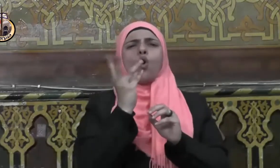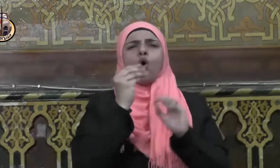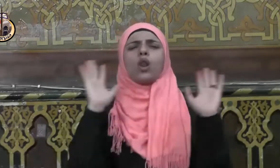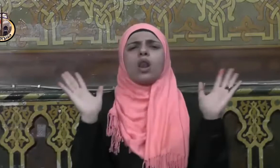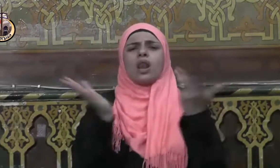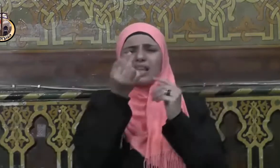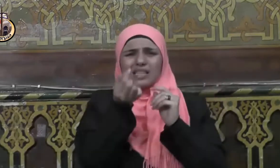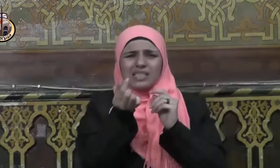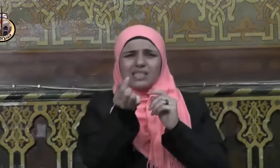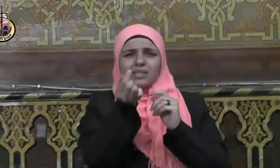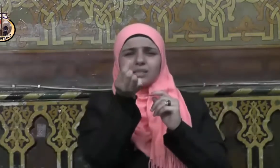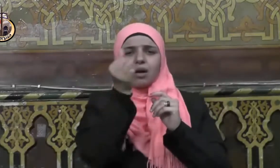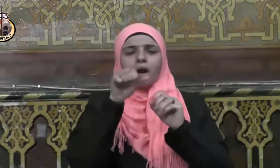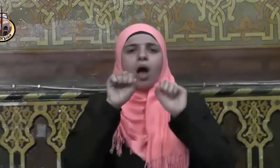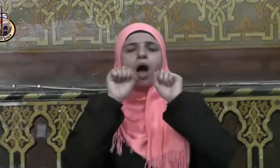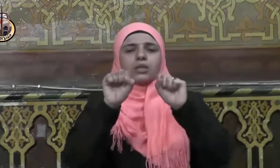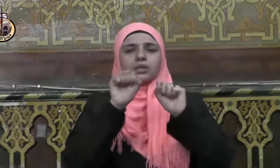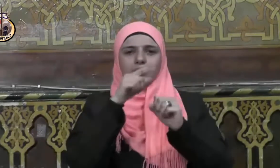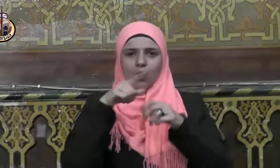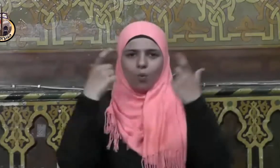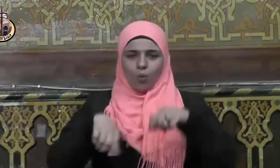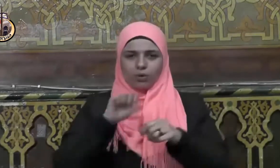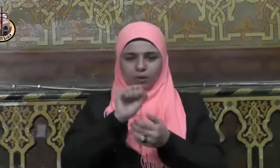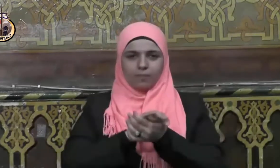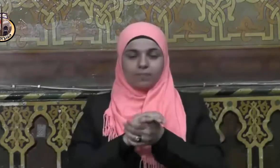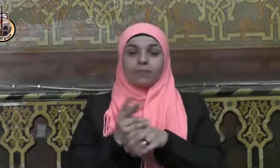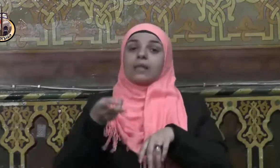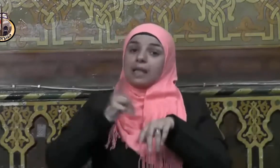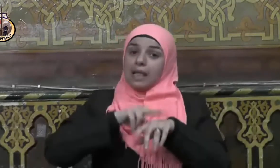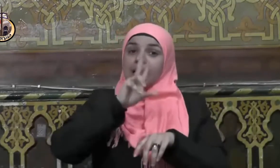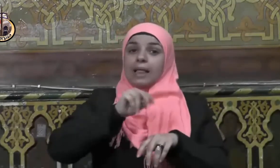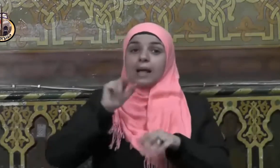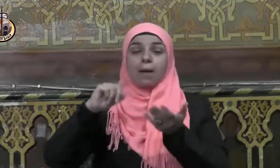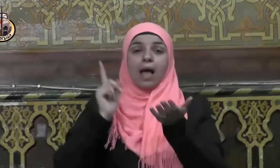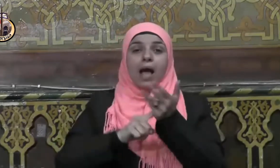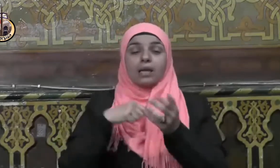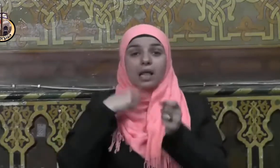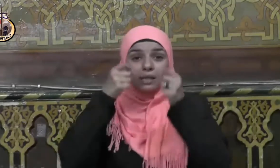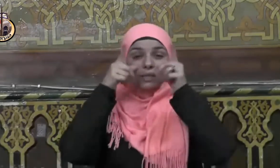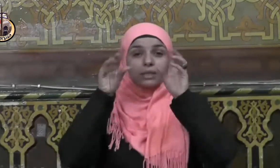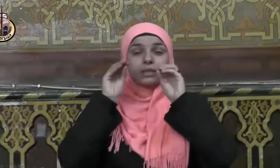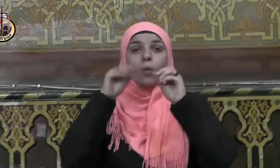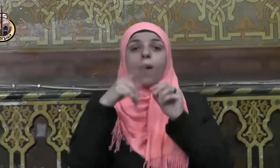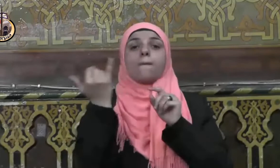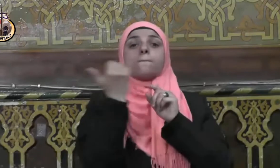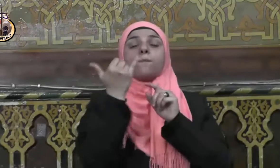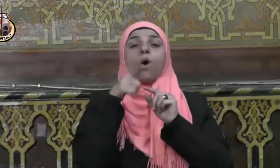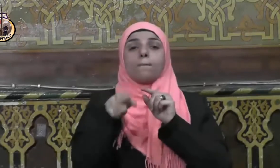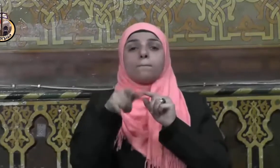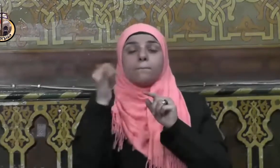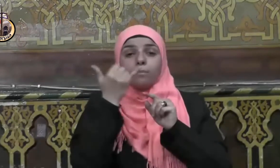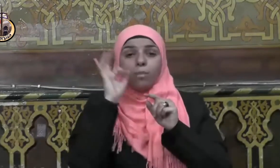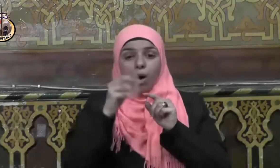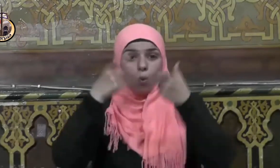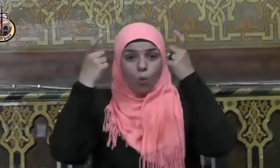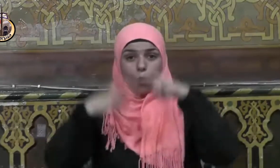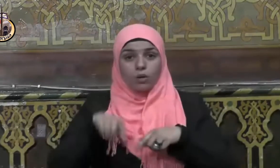فراه الندي، كما أن الوعي بأهمية الوطن يقتضي أن